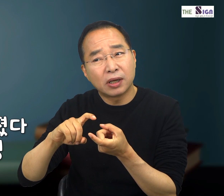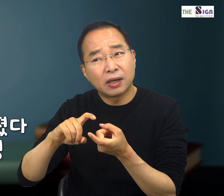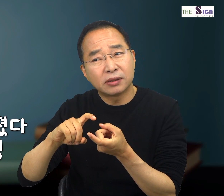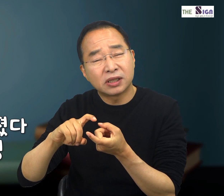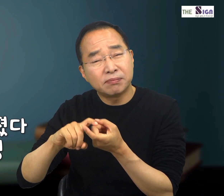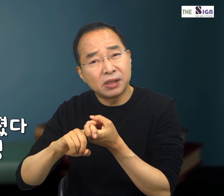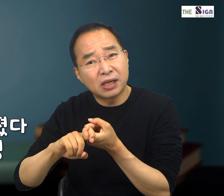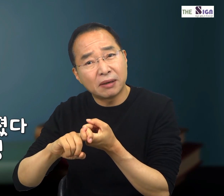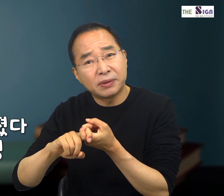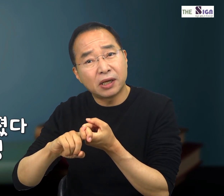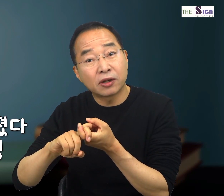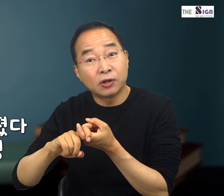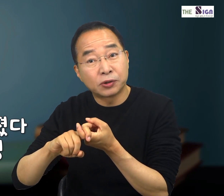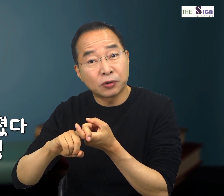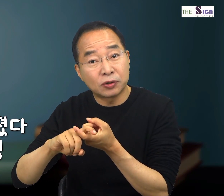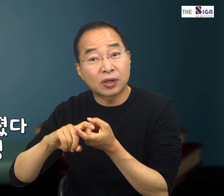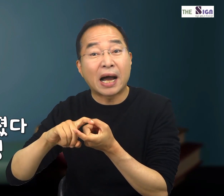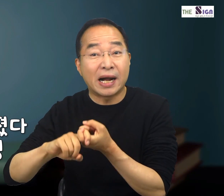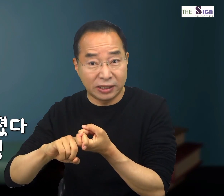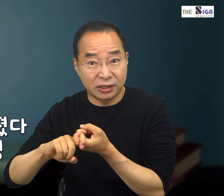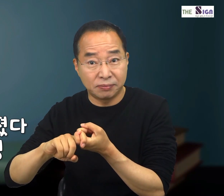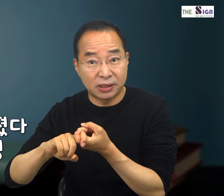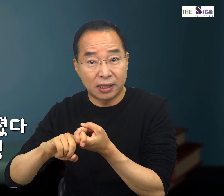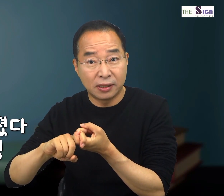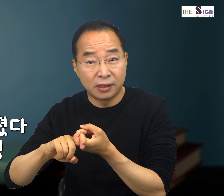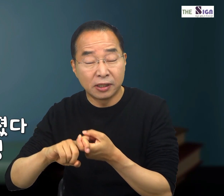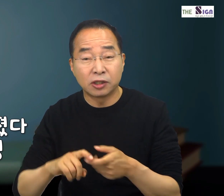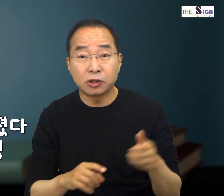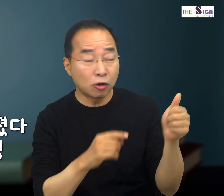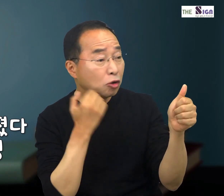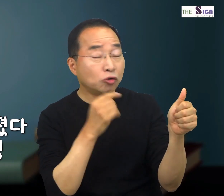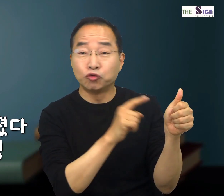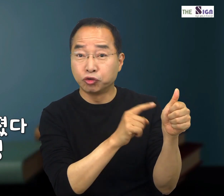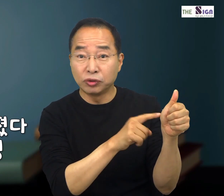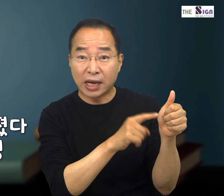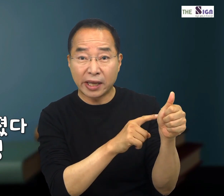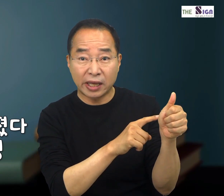뭔가 친밀감이나 결성력이 좀 강할 때 씁니다. 그래서 누군가에게